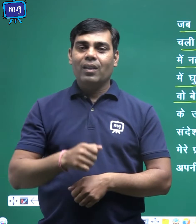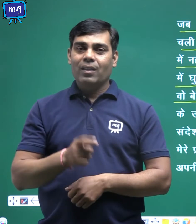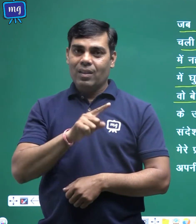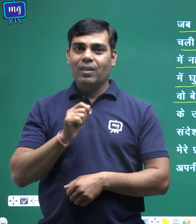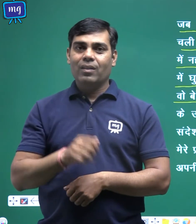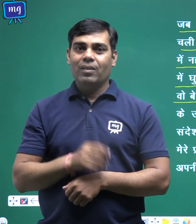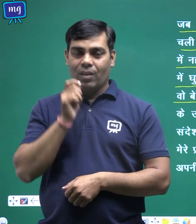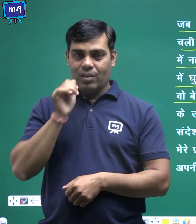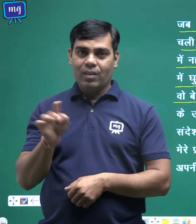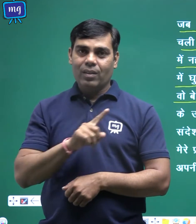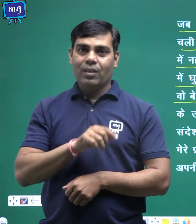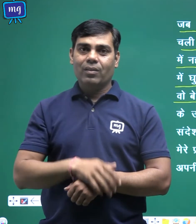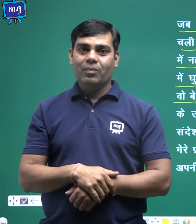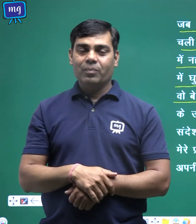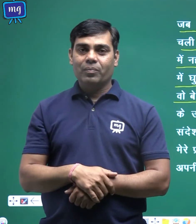था।